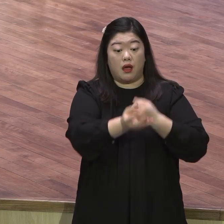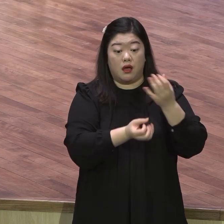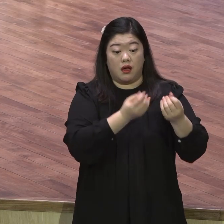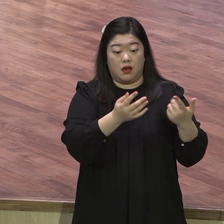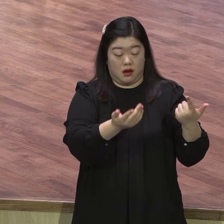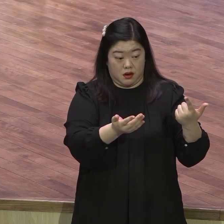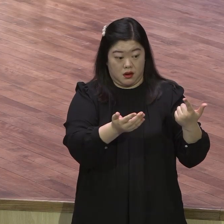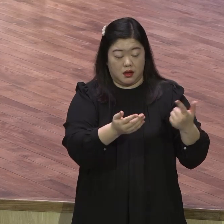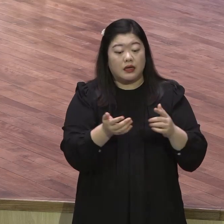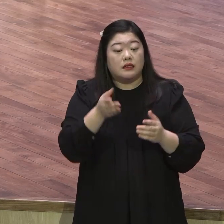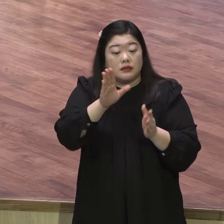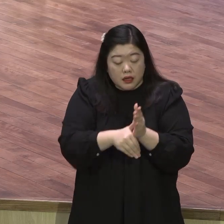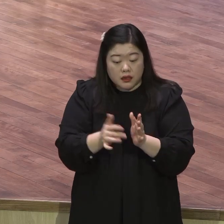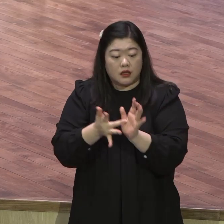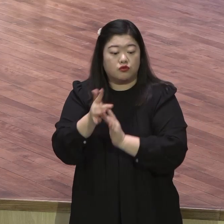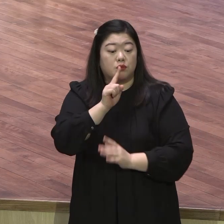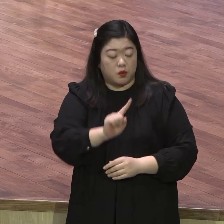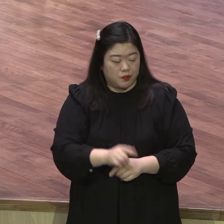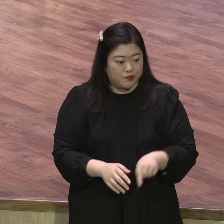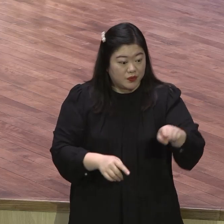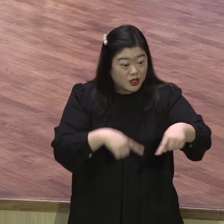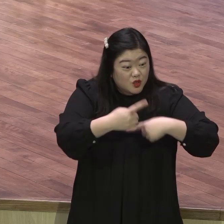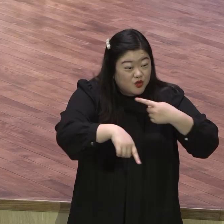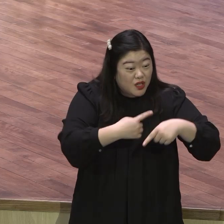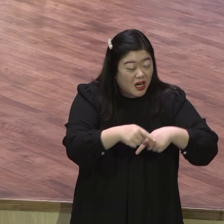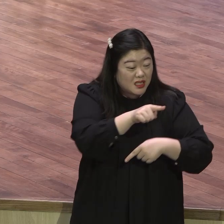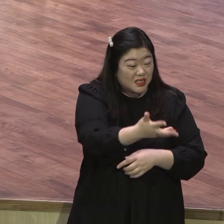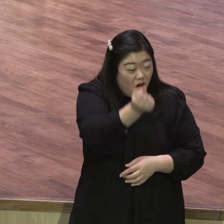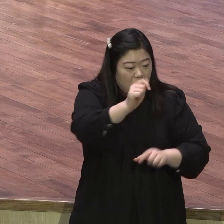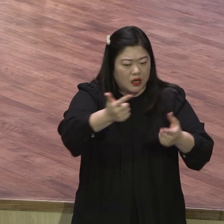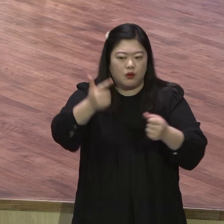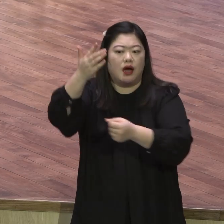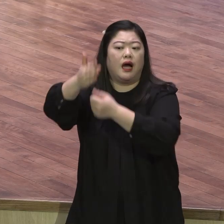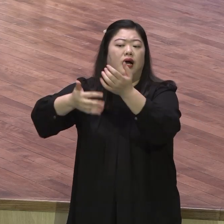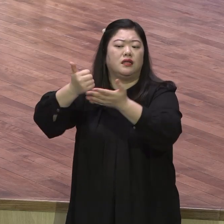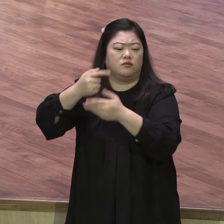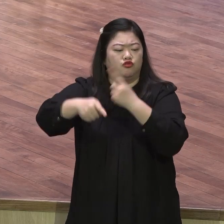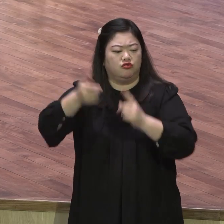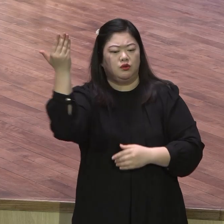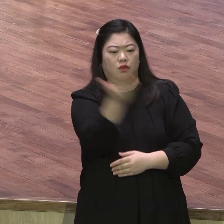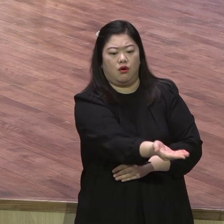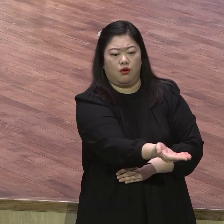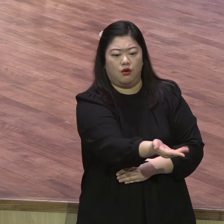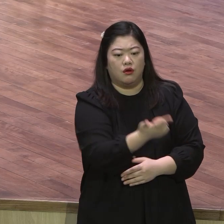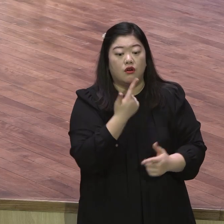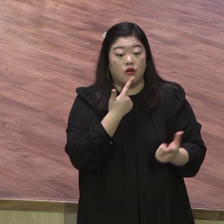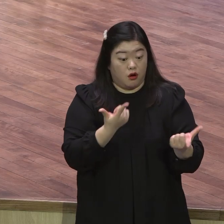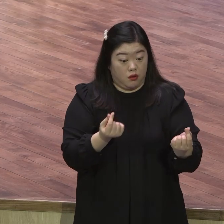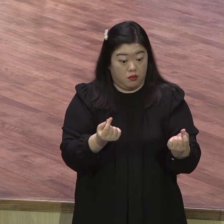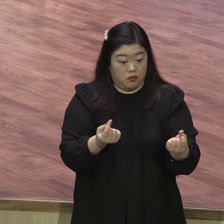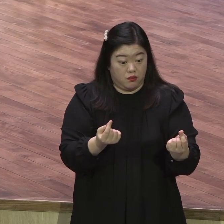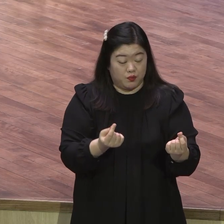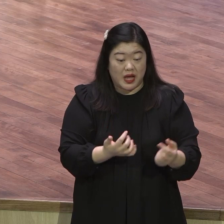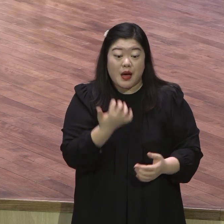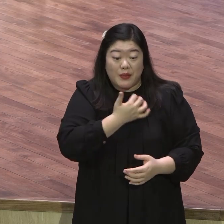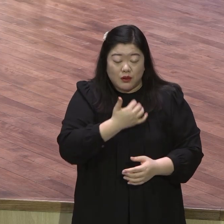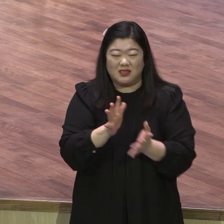그랬습니다. 이건 네가 한 것이 아니다. 하늘에서 내 아버지께서 네가 가르쳐준 것이다. 그렇게 말씀하셨잖아요. 실제로 베드로는